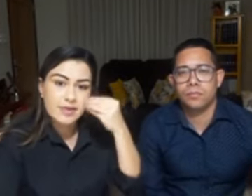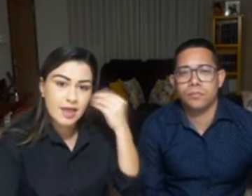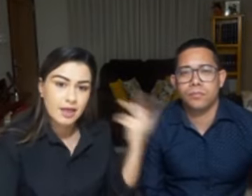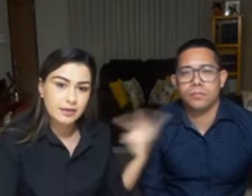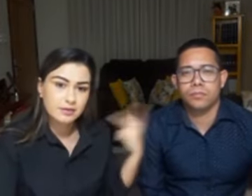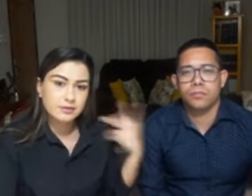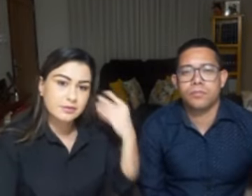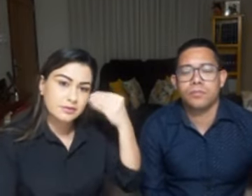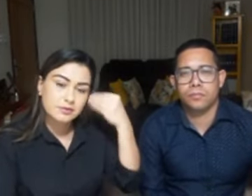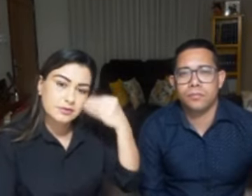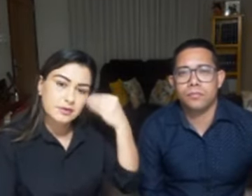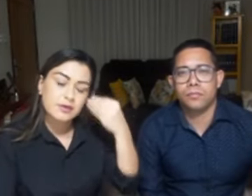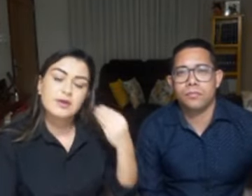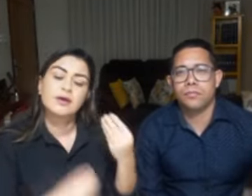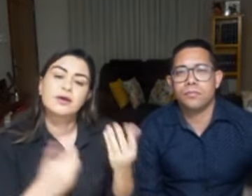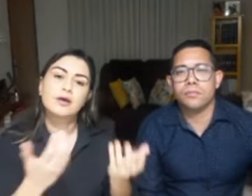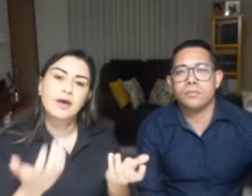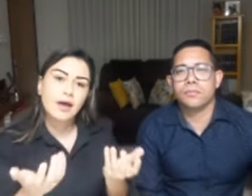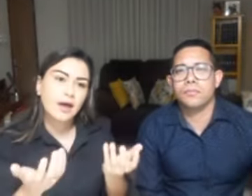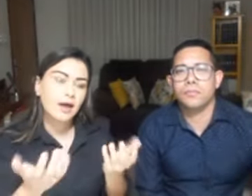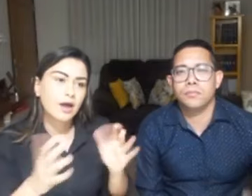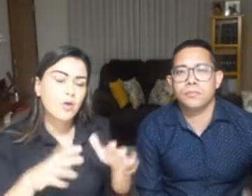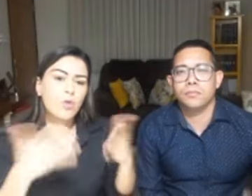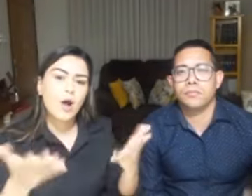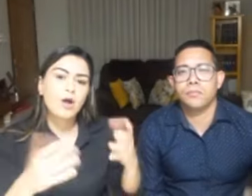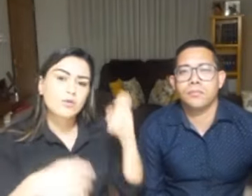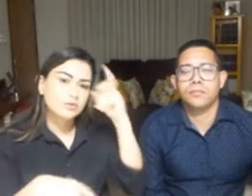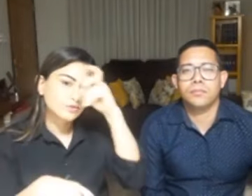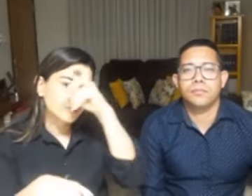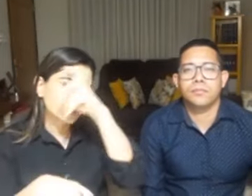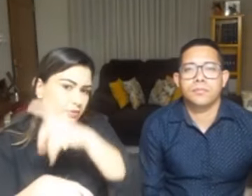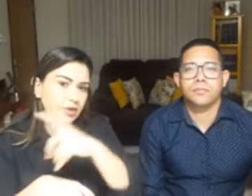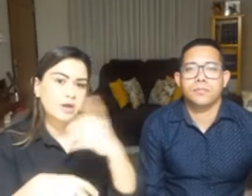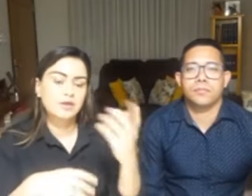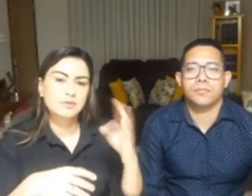né, qual é a maior dificuldade